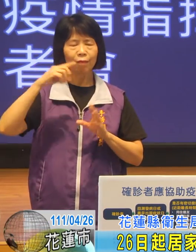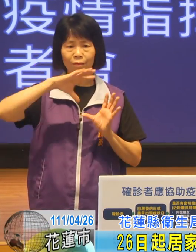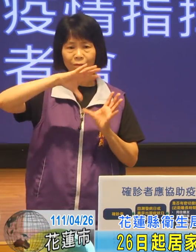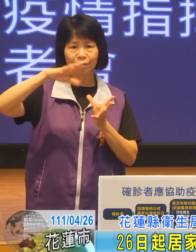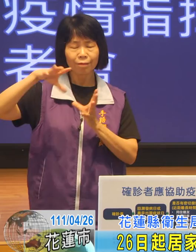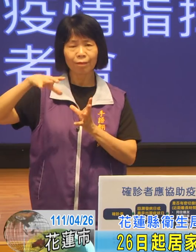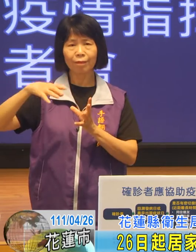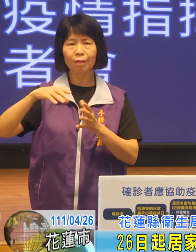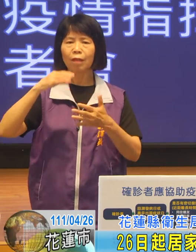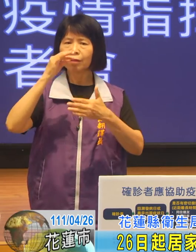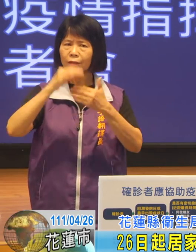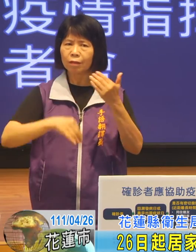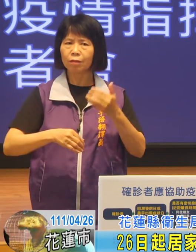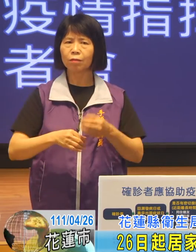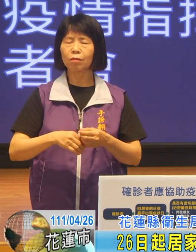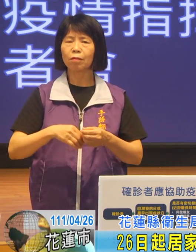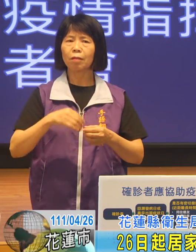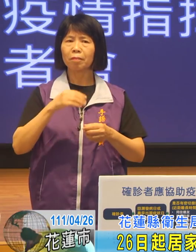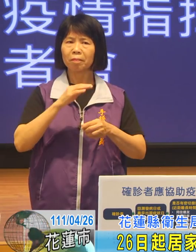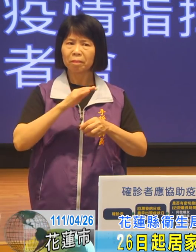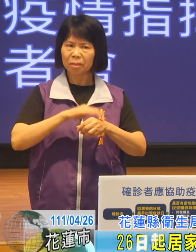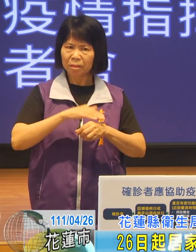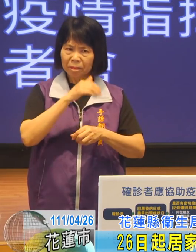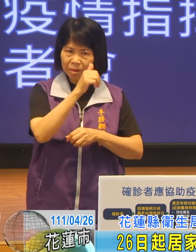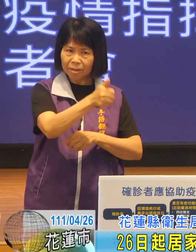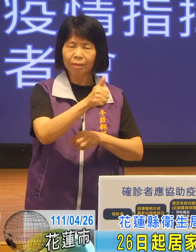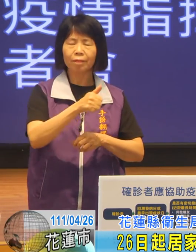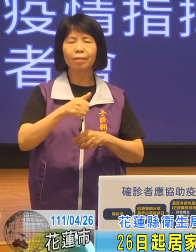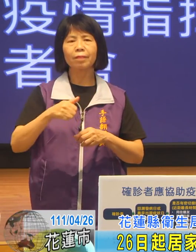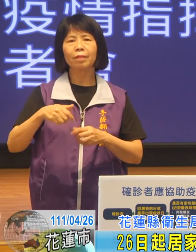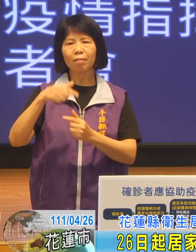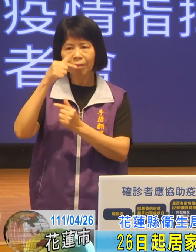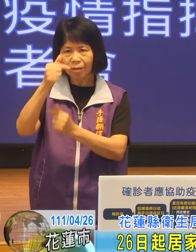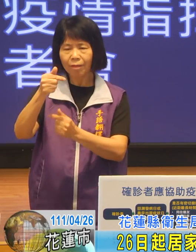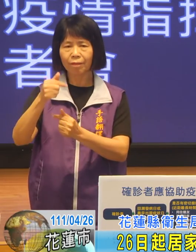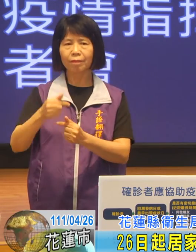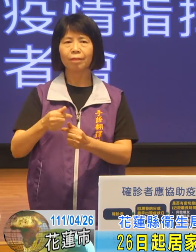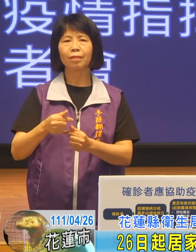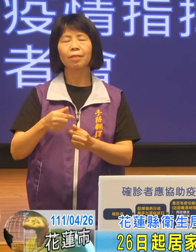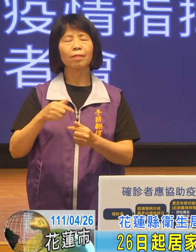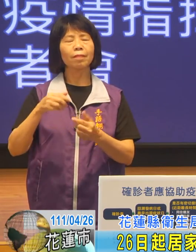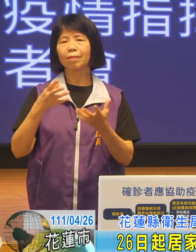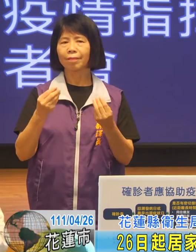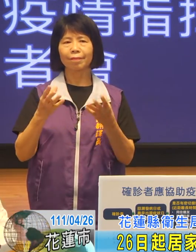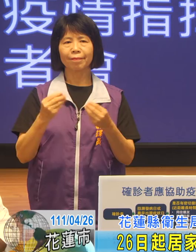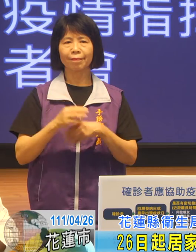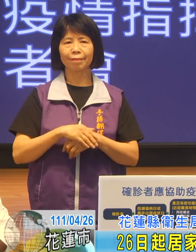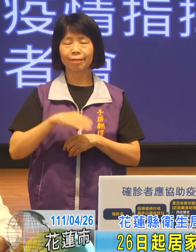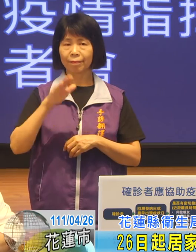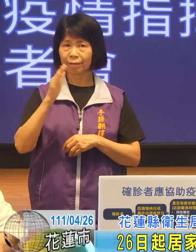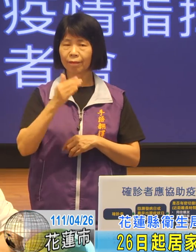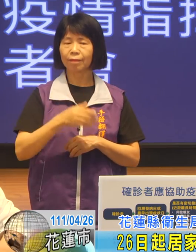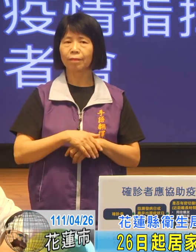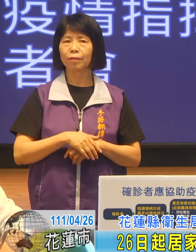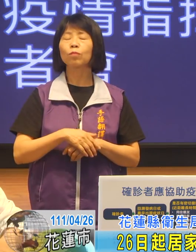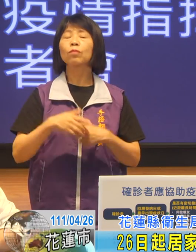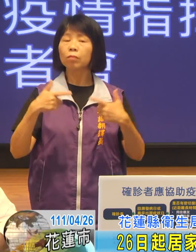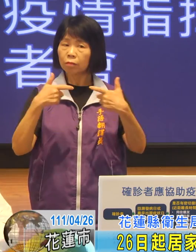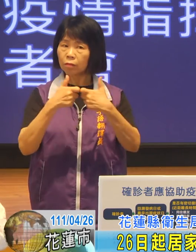最好，也没有最理想，也没有最完全，但是有最适